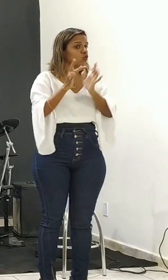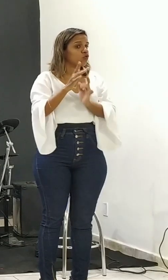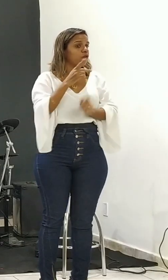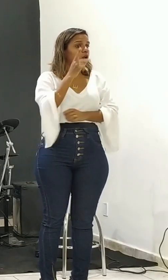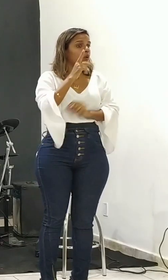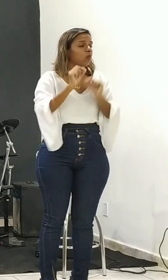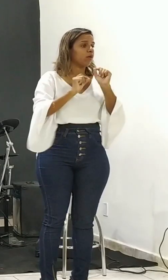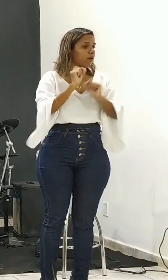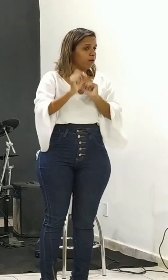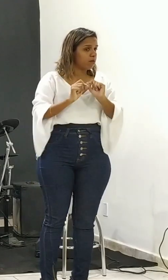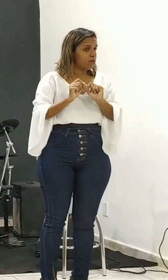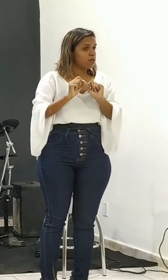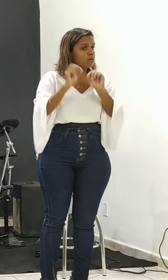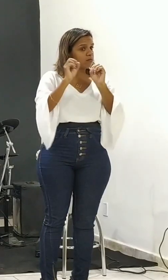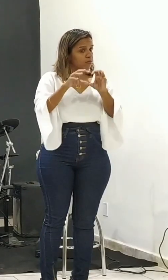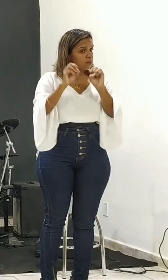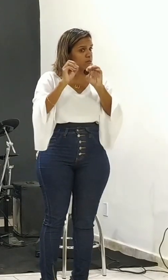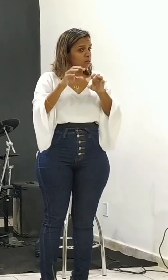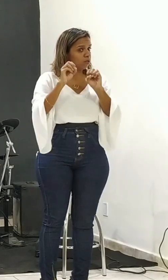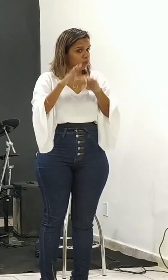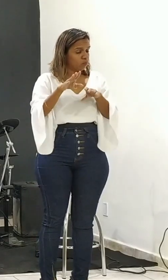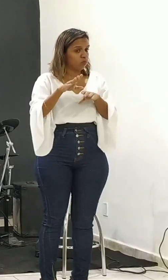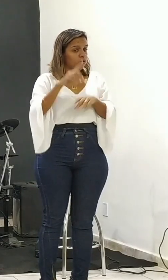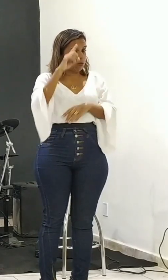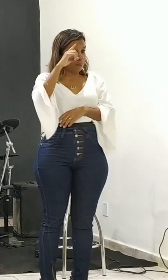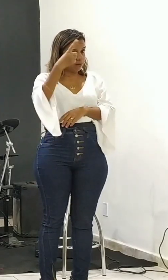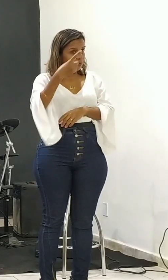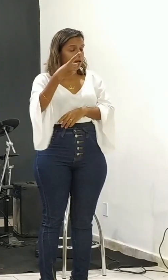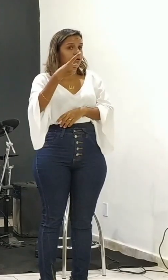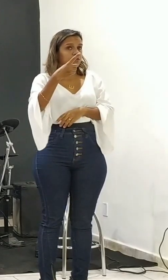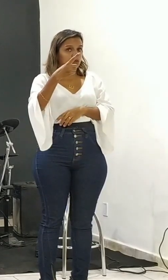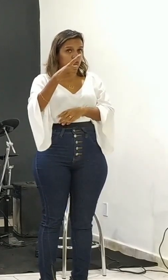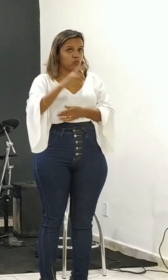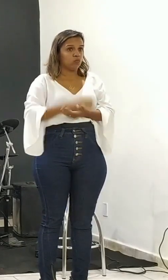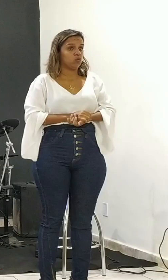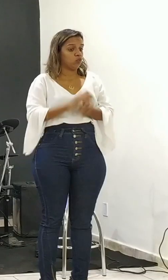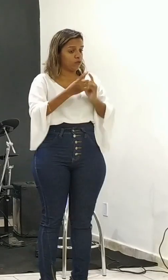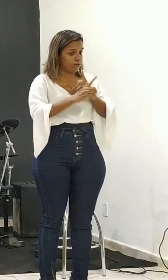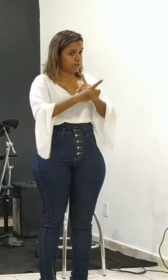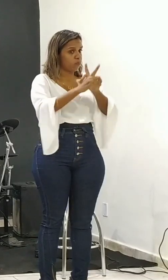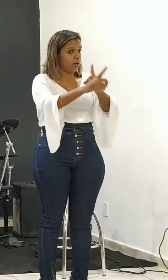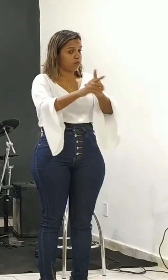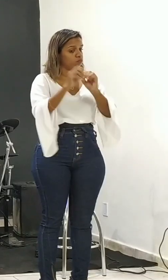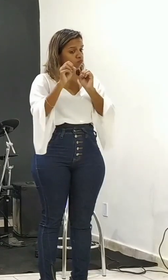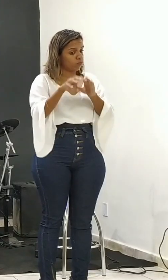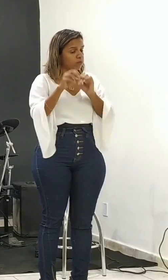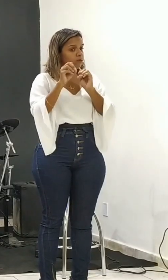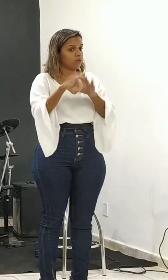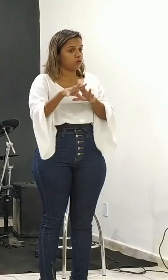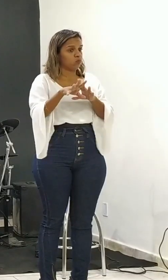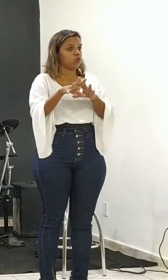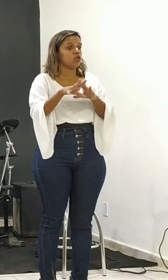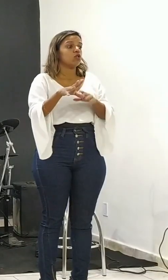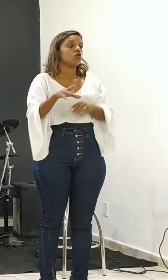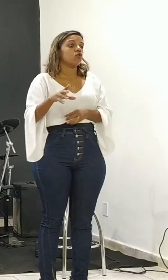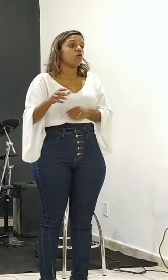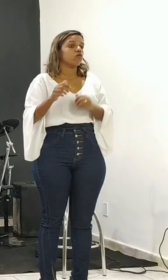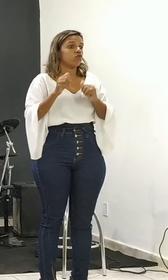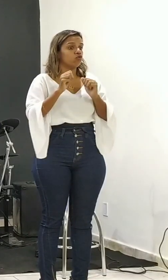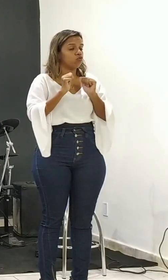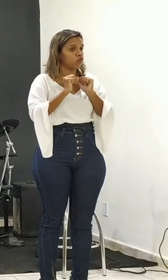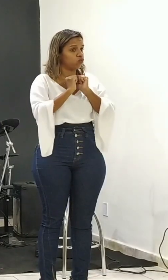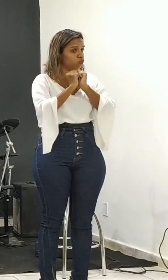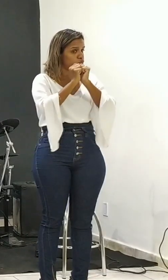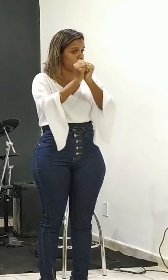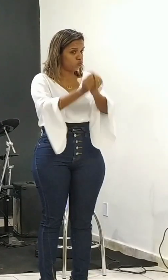a guardar todas as coisas que eu vos tenho mandado, falando a respeito do discipulado, né? Eis que estou